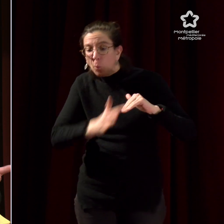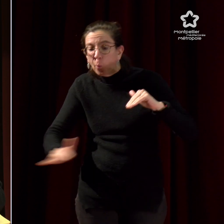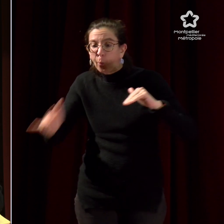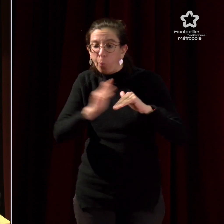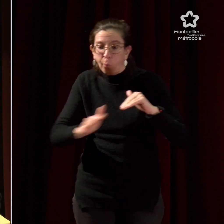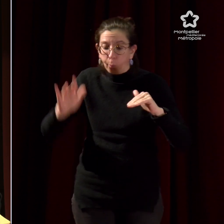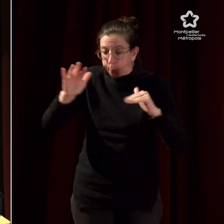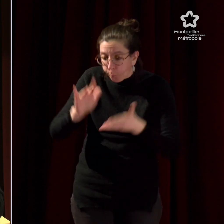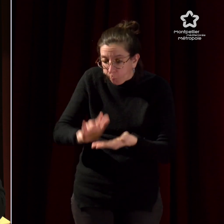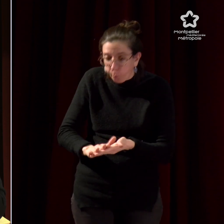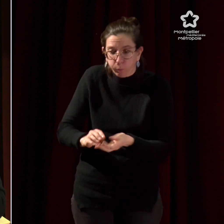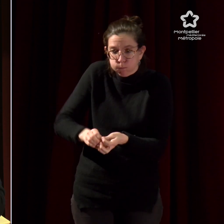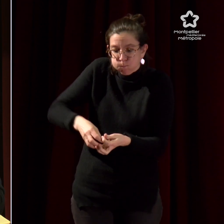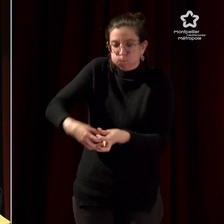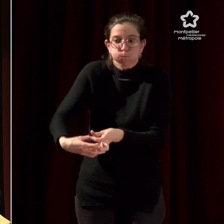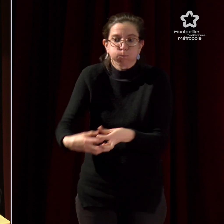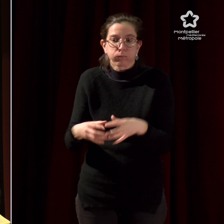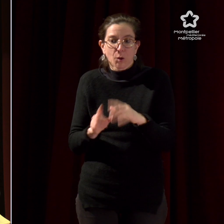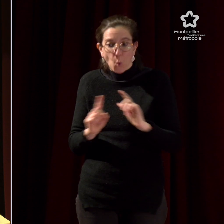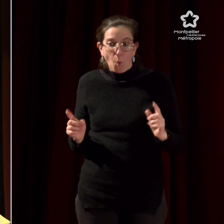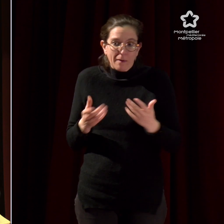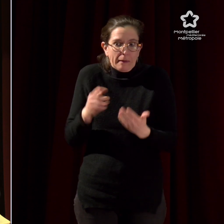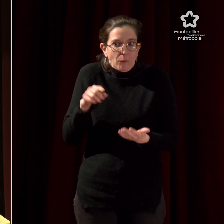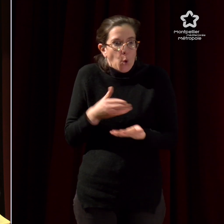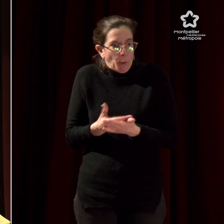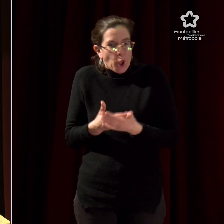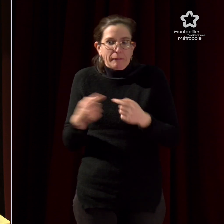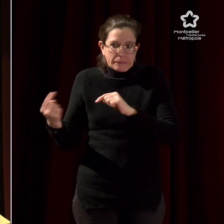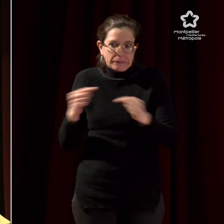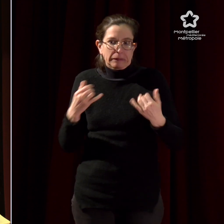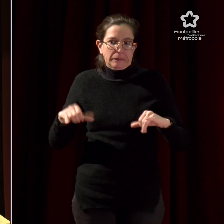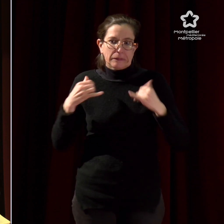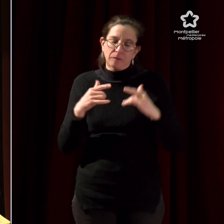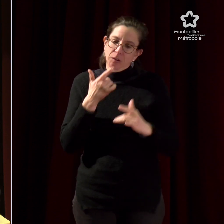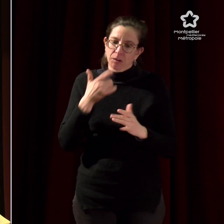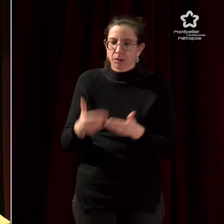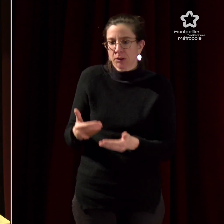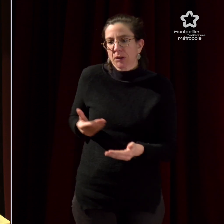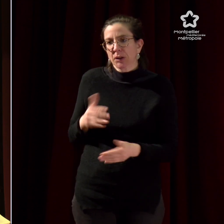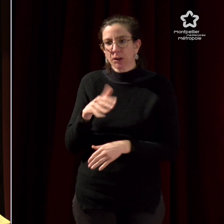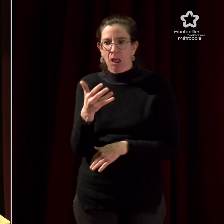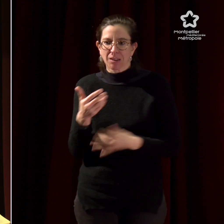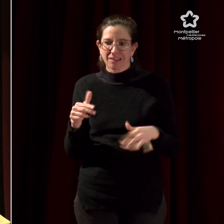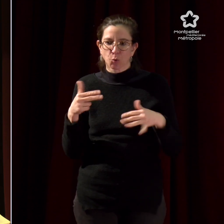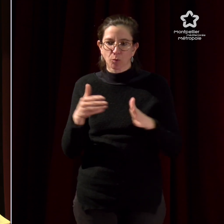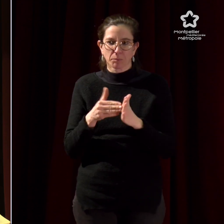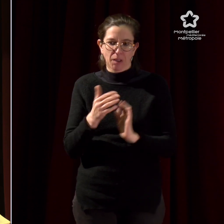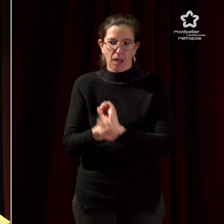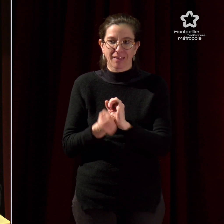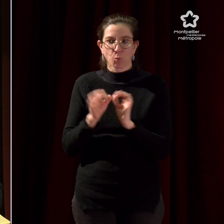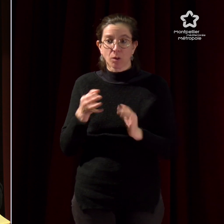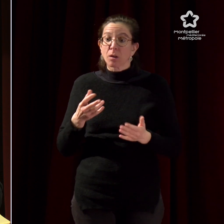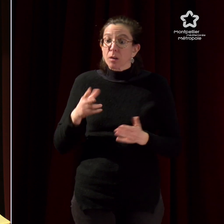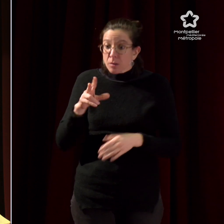encore débattu. Mais on est quand même dans 15-18 000 ans. Il y en a qui disent qu'ils trouvent des trucs de 30 000 ans en